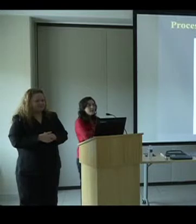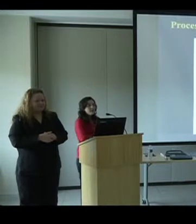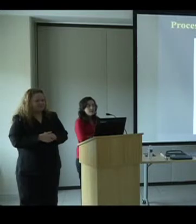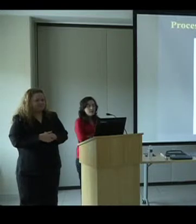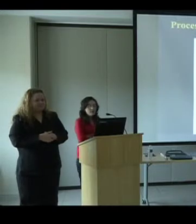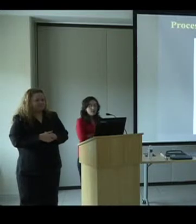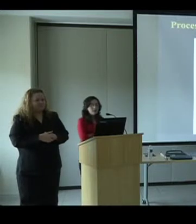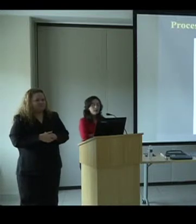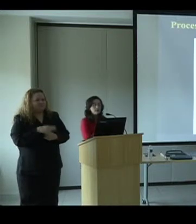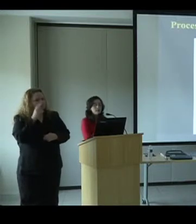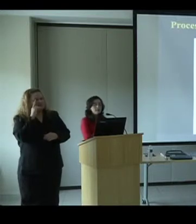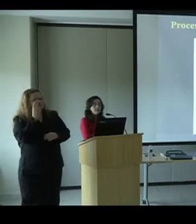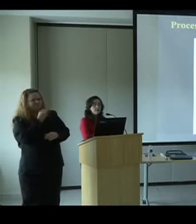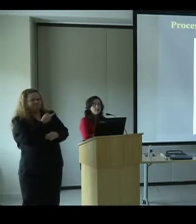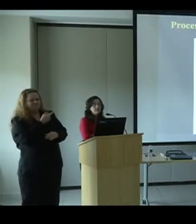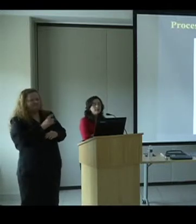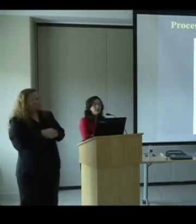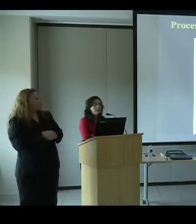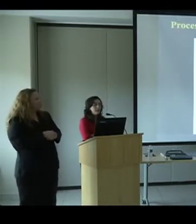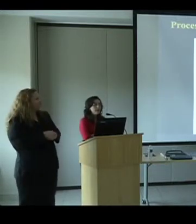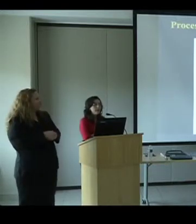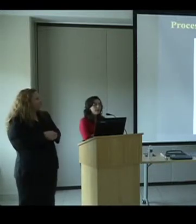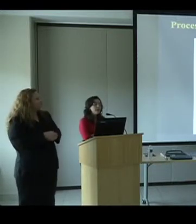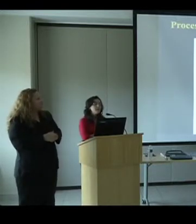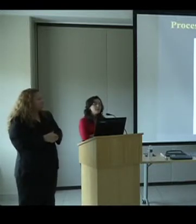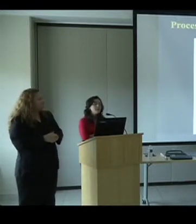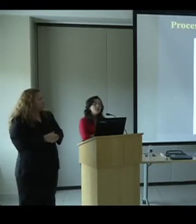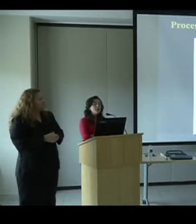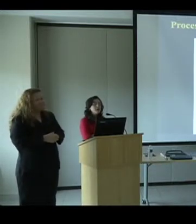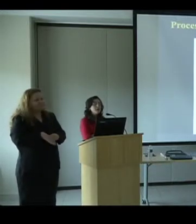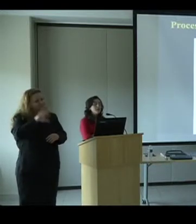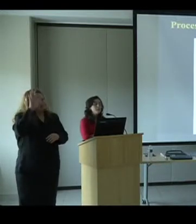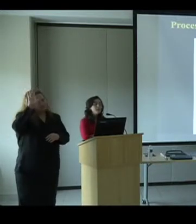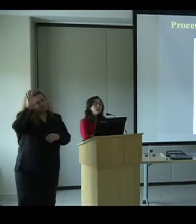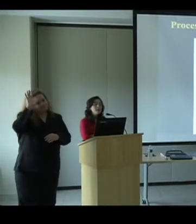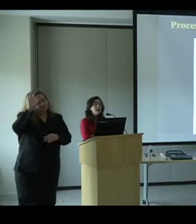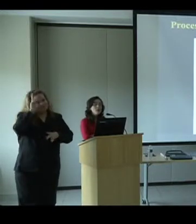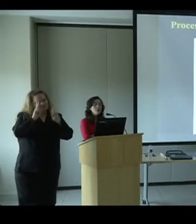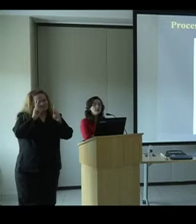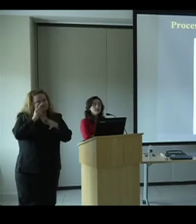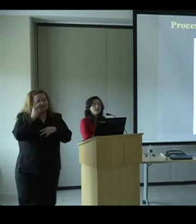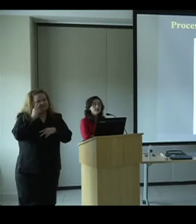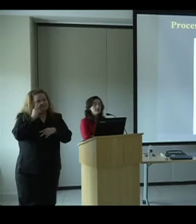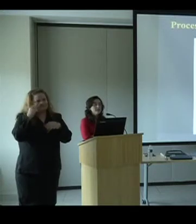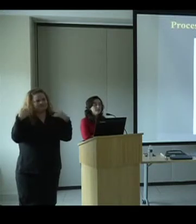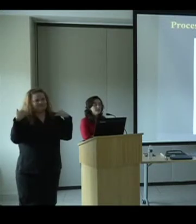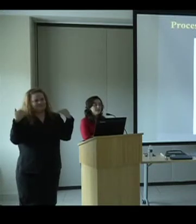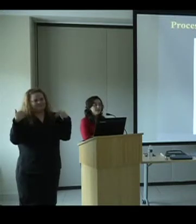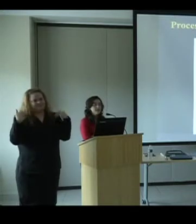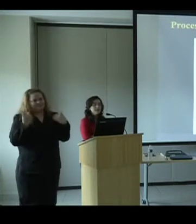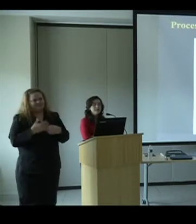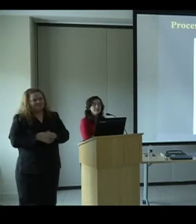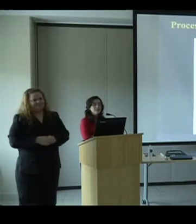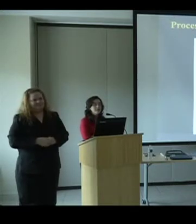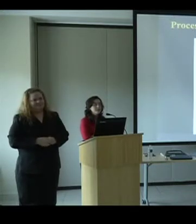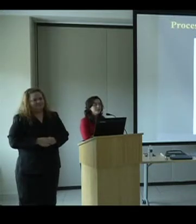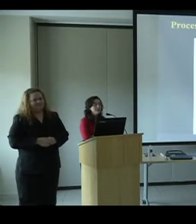que ven ahí levante la mano en la persona que vea la joven